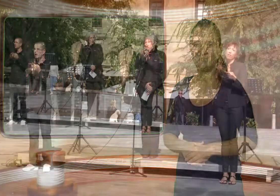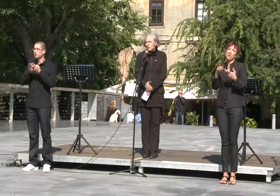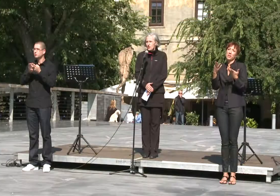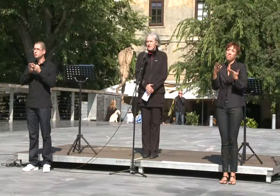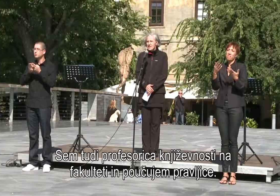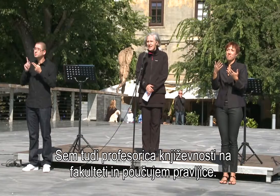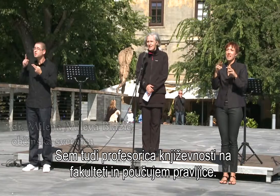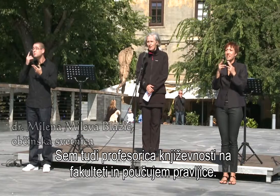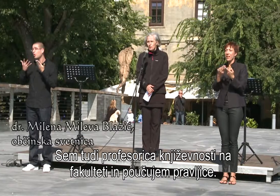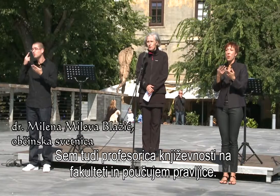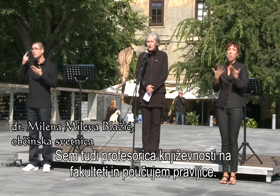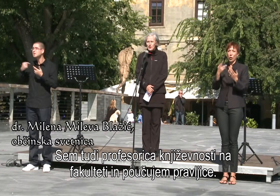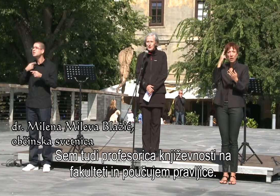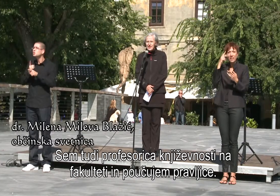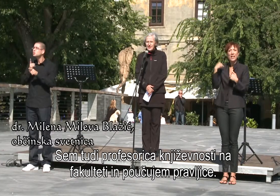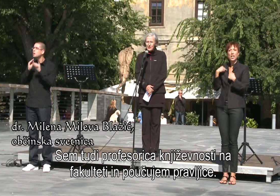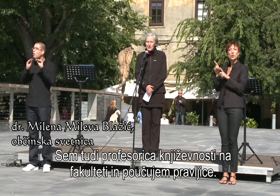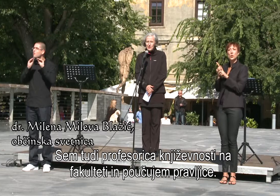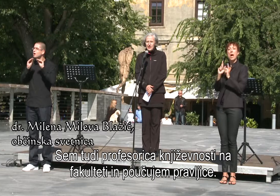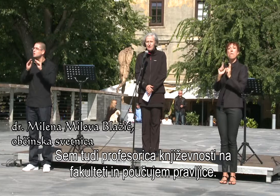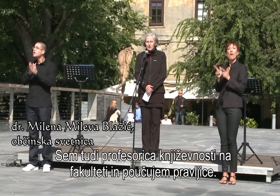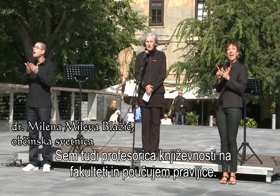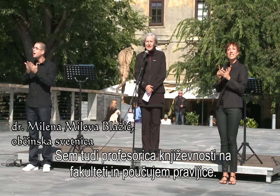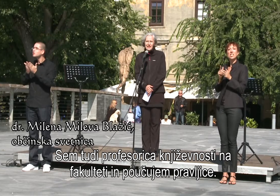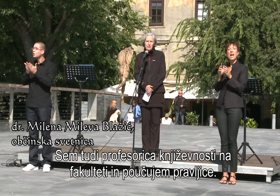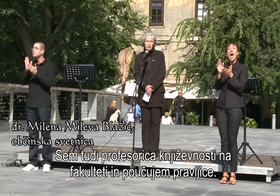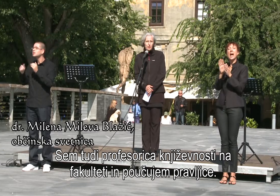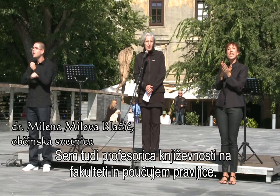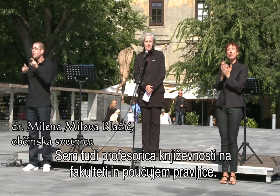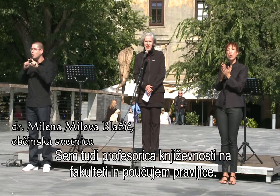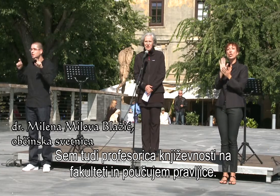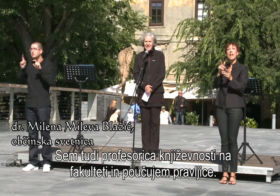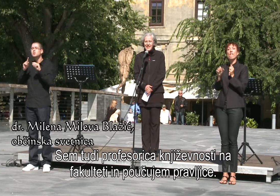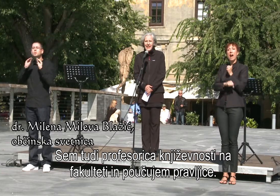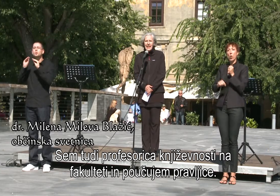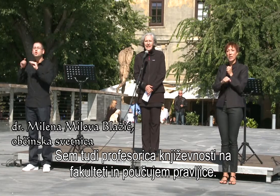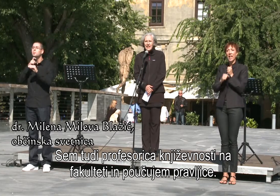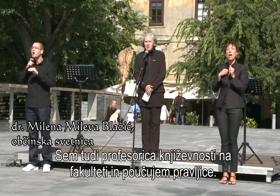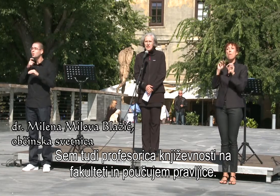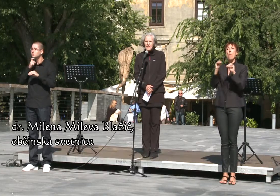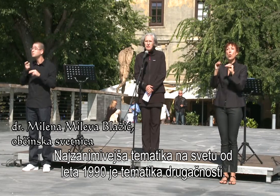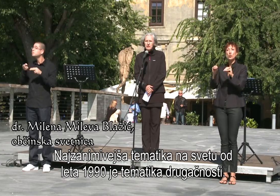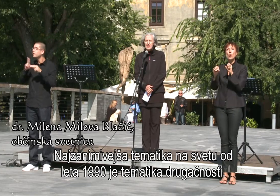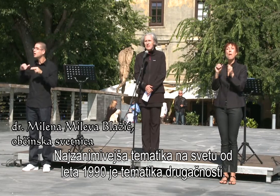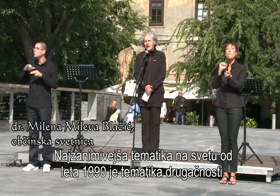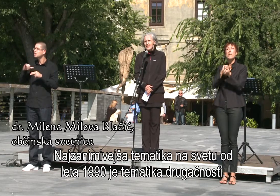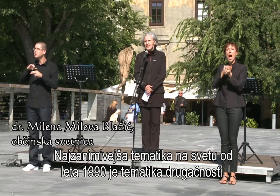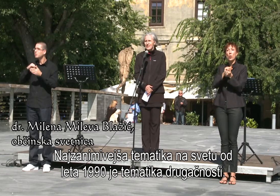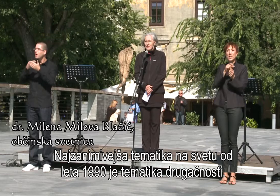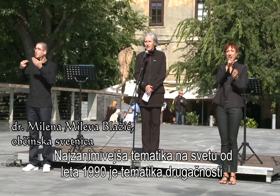Mogoče veste, da sem tudi profesorica književnosti na fakulteti in poučujem pravnice in najbolj zanimiva tematika v svetu